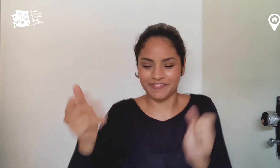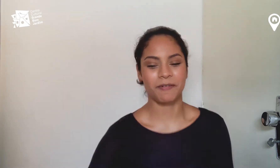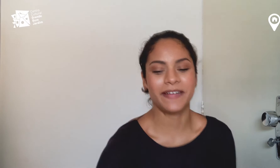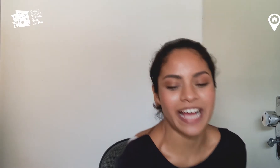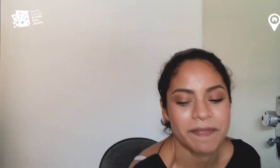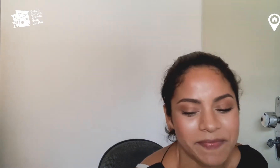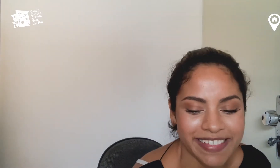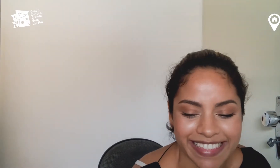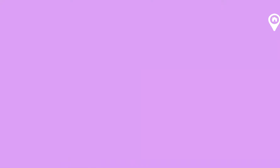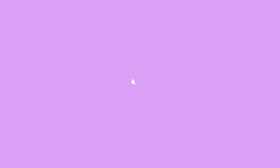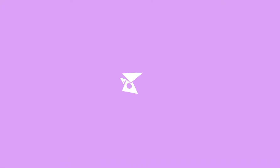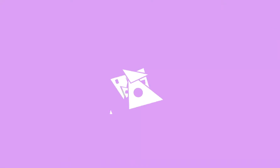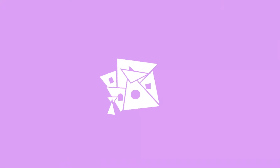Vamos começar.